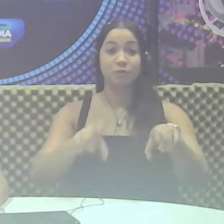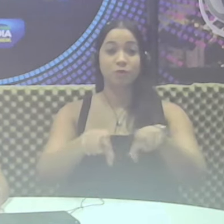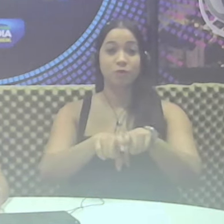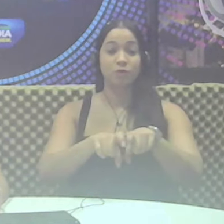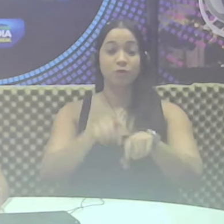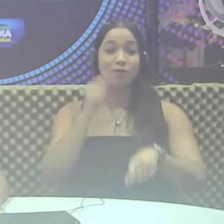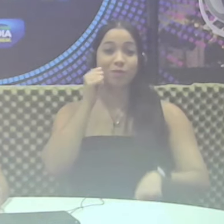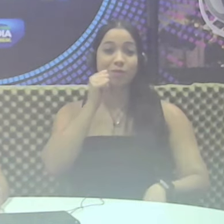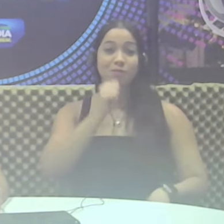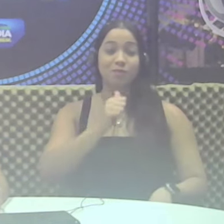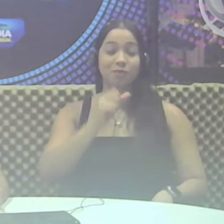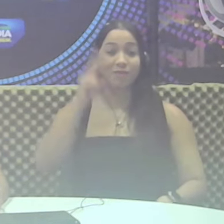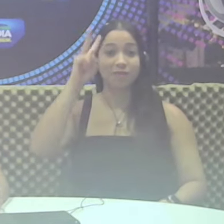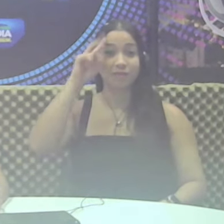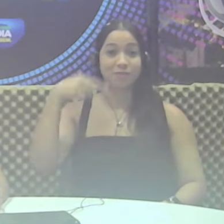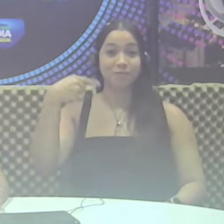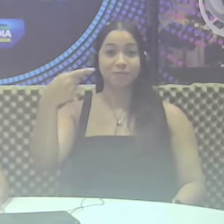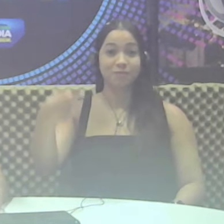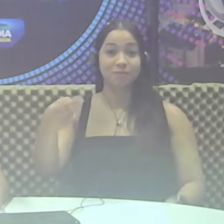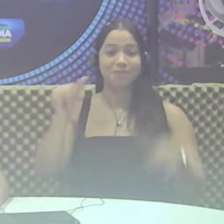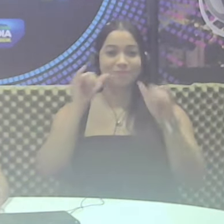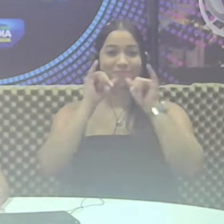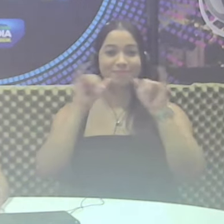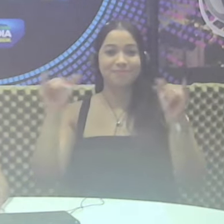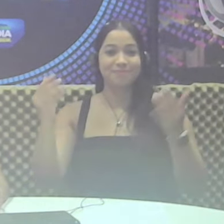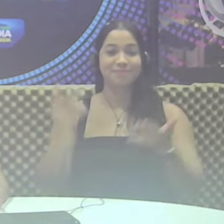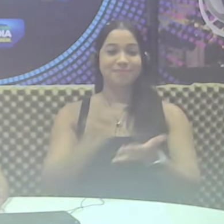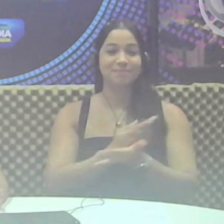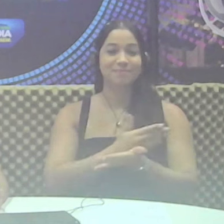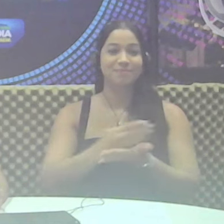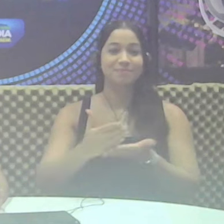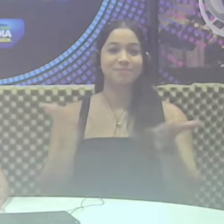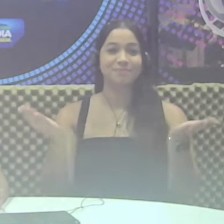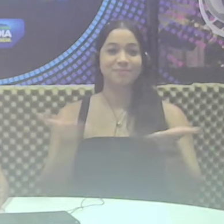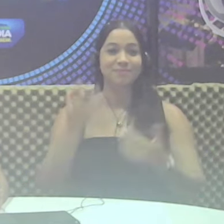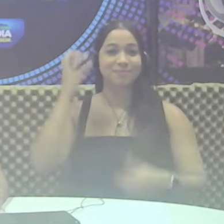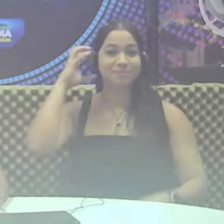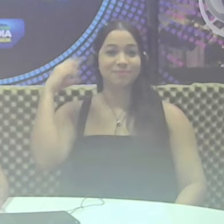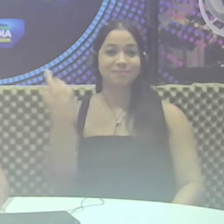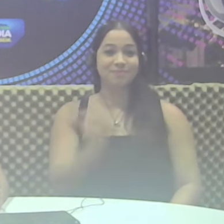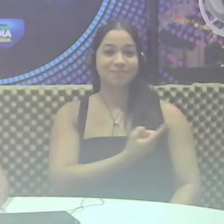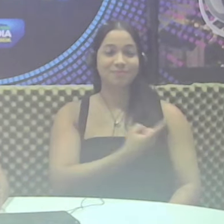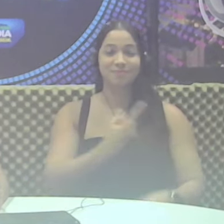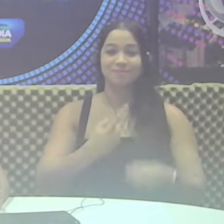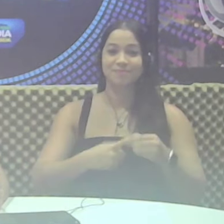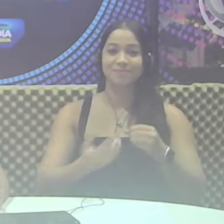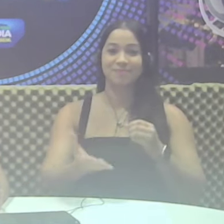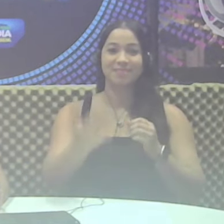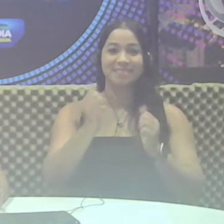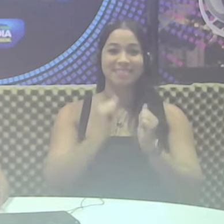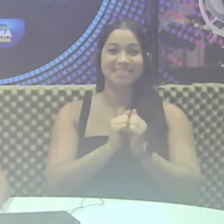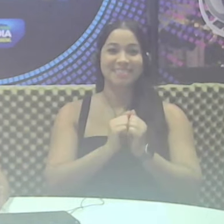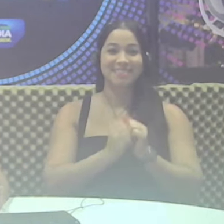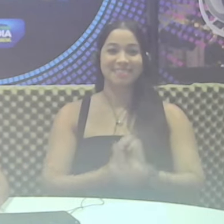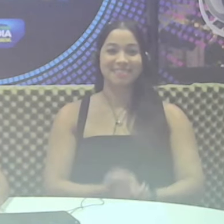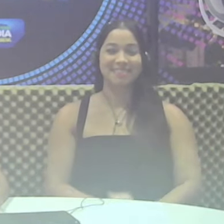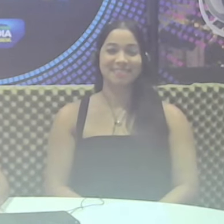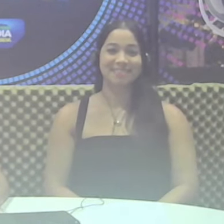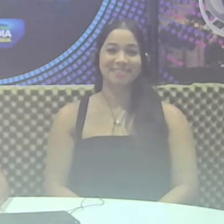na próxima segunda-feira. Essas e outras notícias a partir de agora na Rádio Nossa Cidade. Vem com a